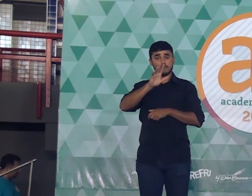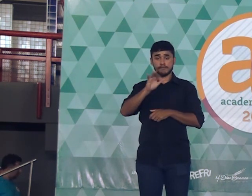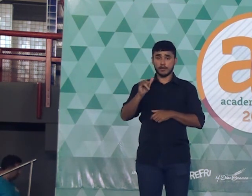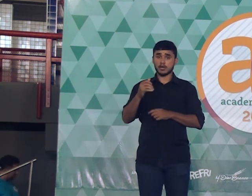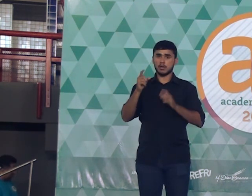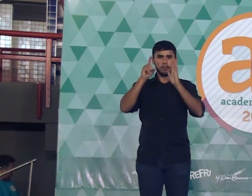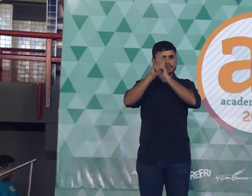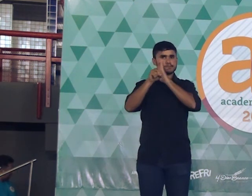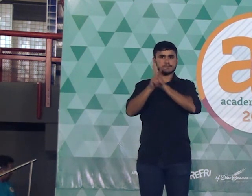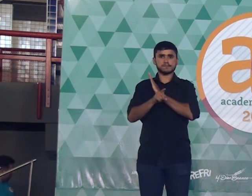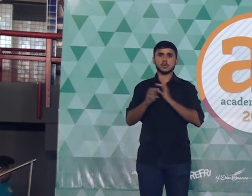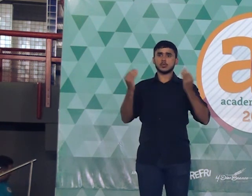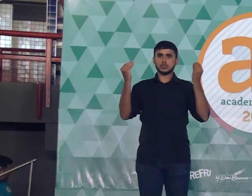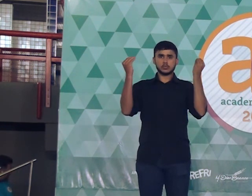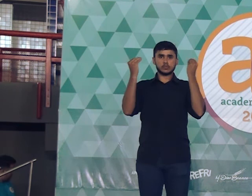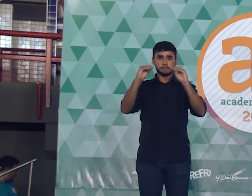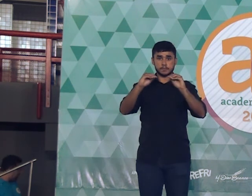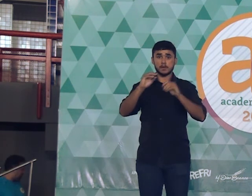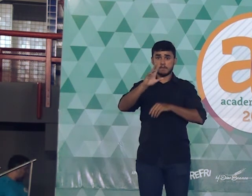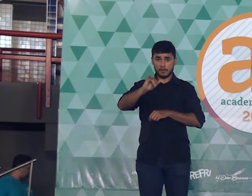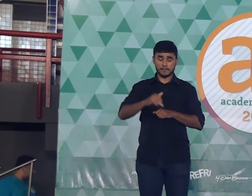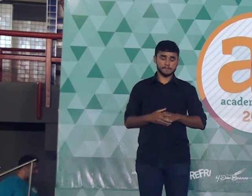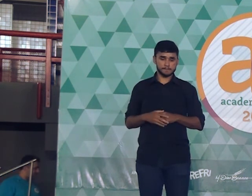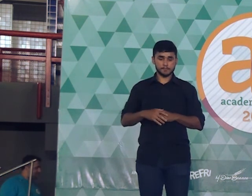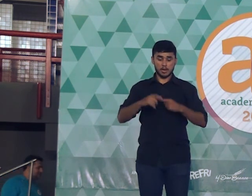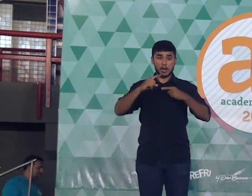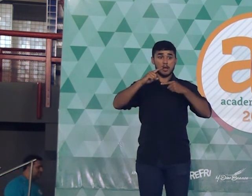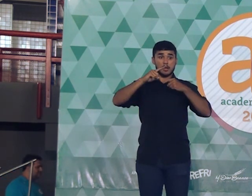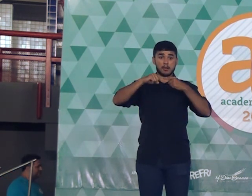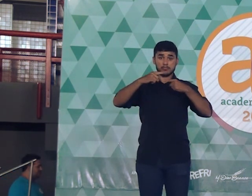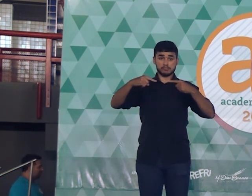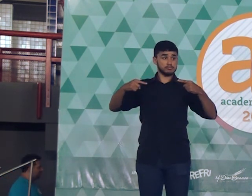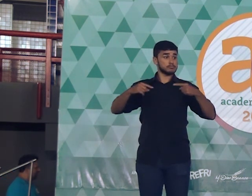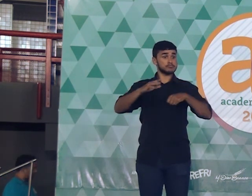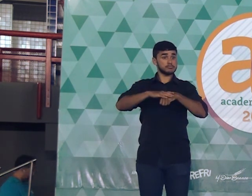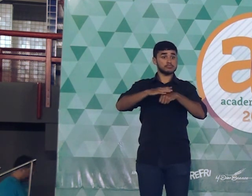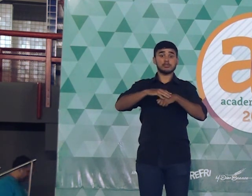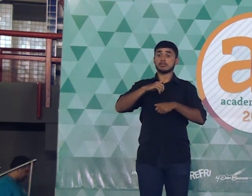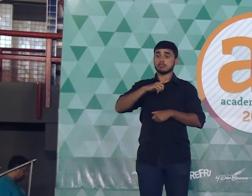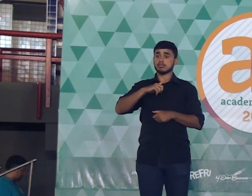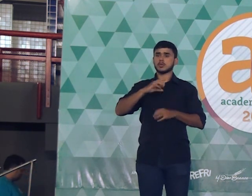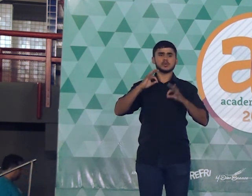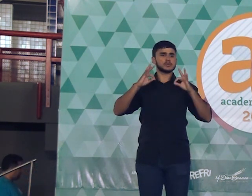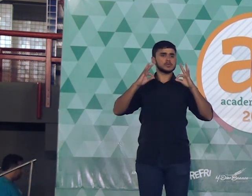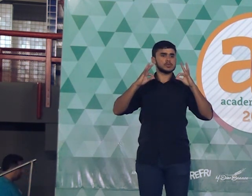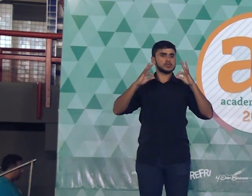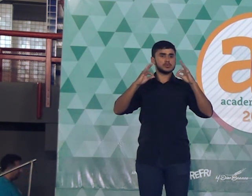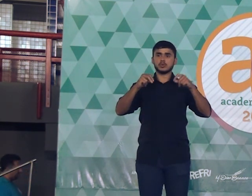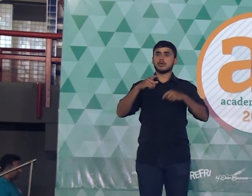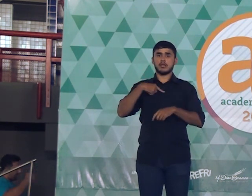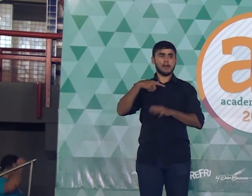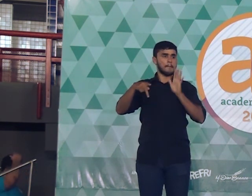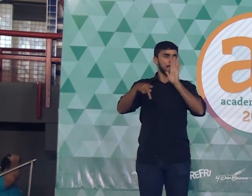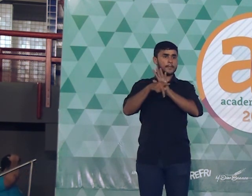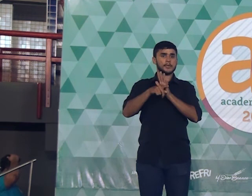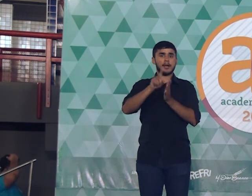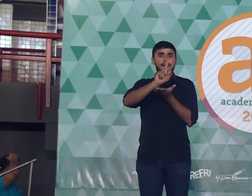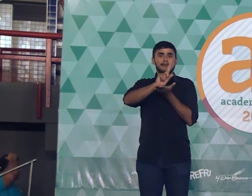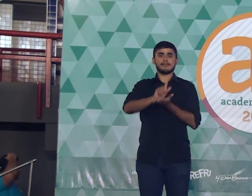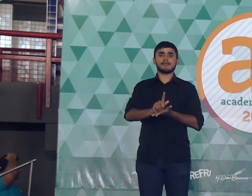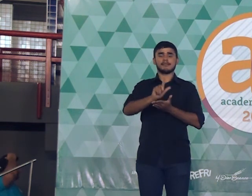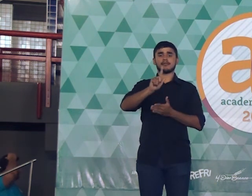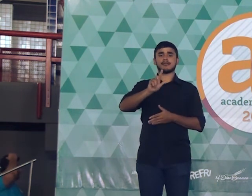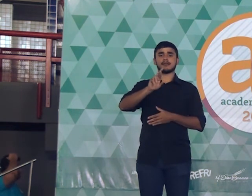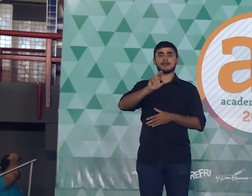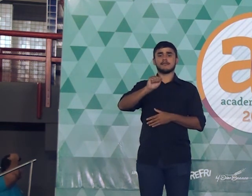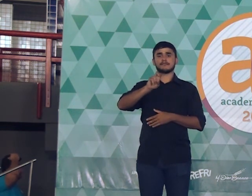para você. E nesse material, observe também que você tem aí a parte de gravitação. Eu também vou colocar esse material resolvido